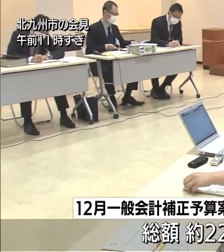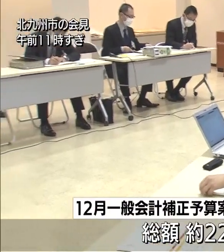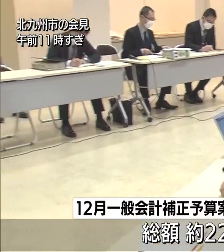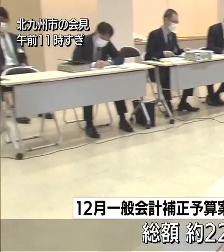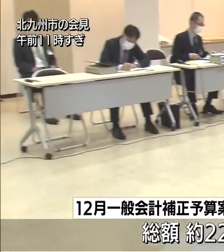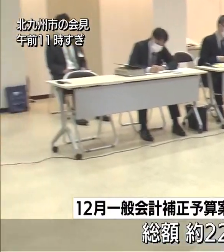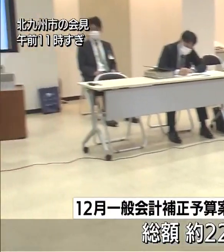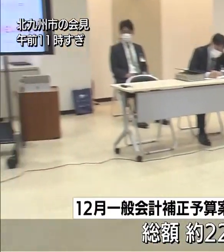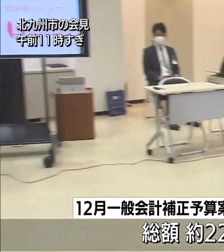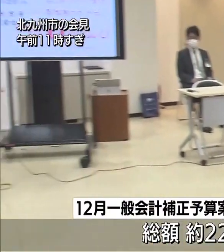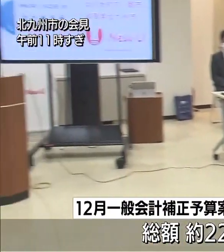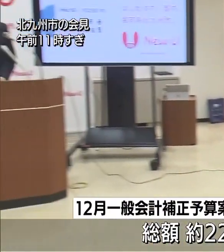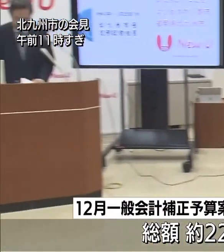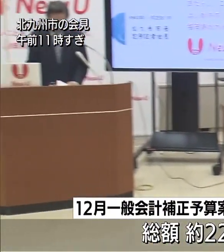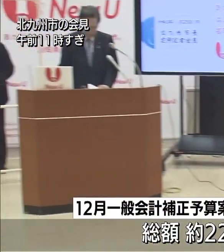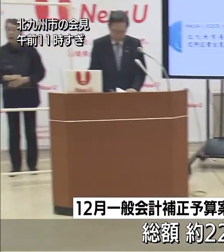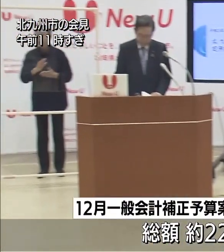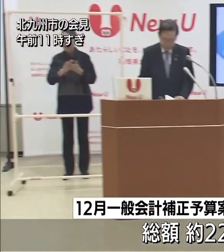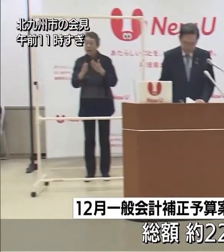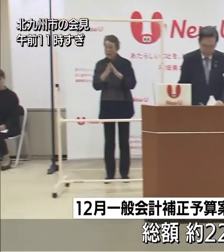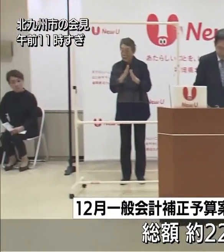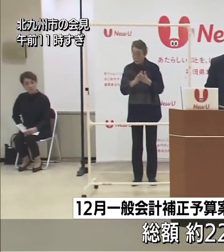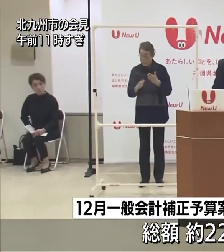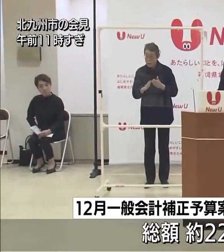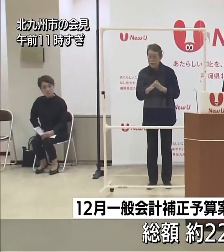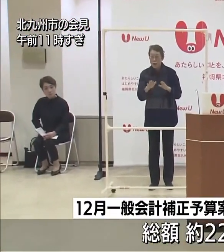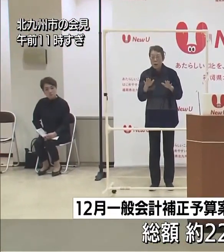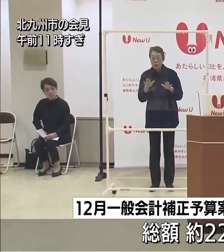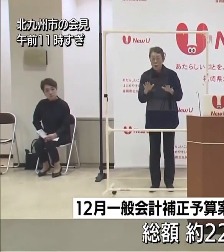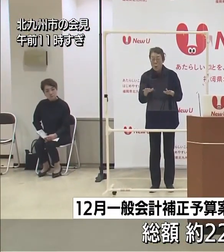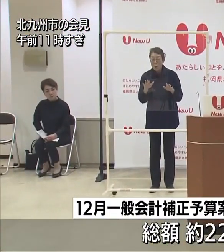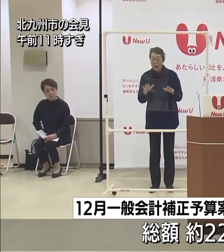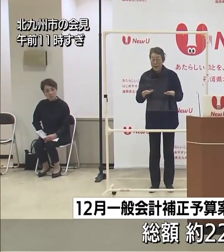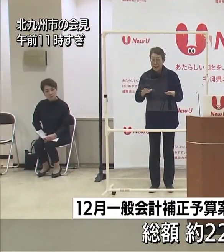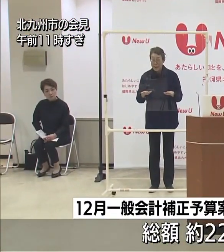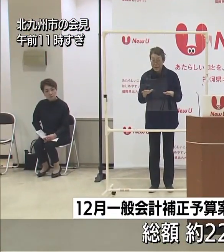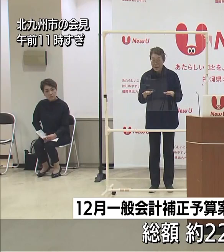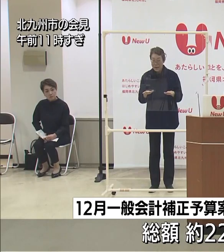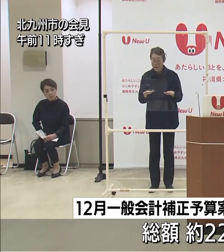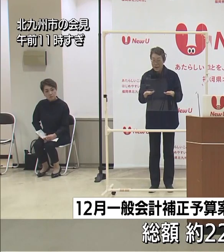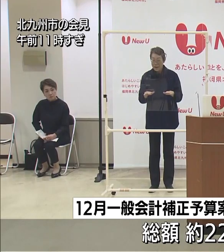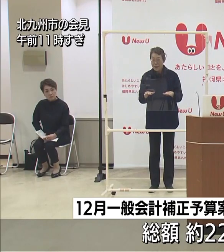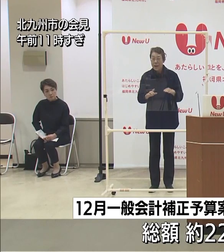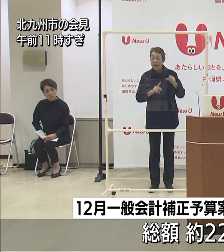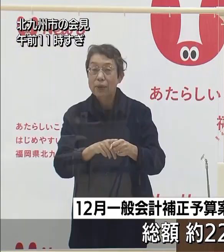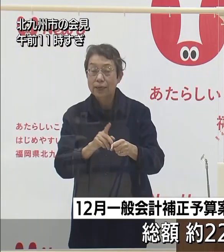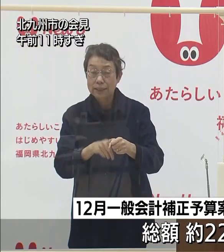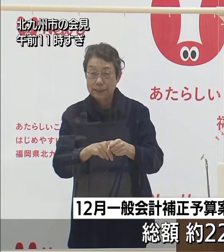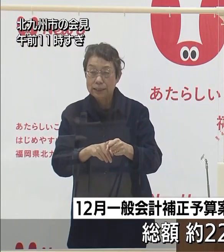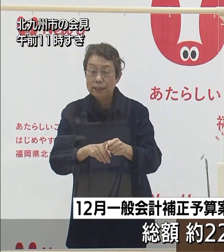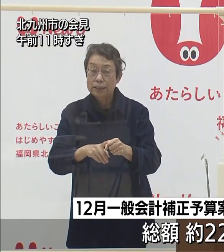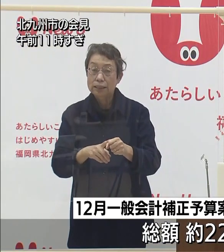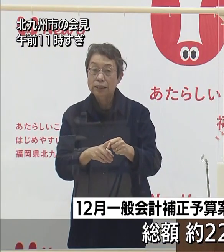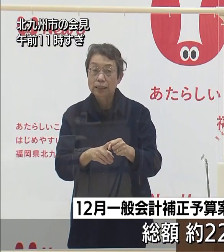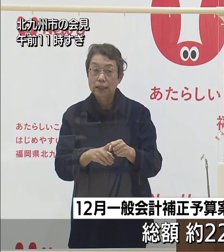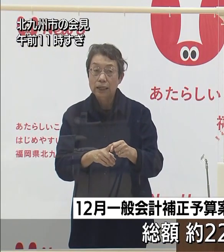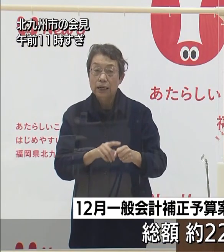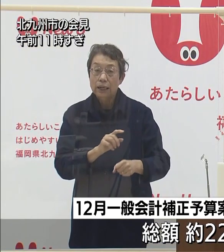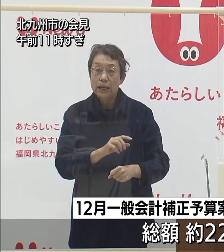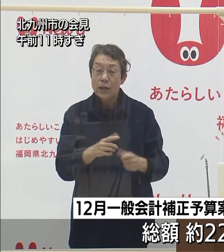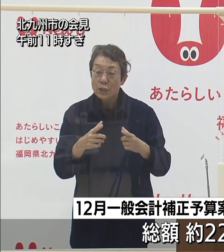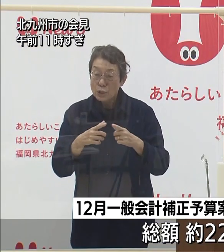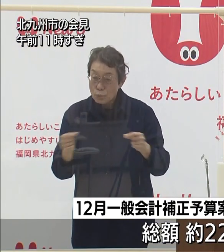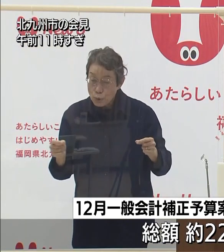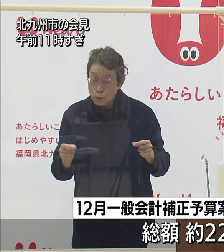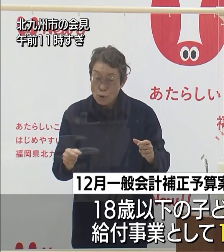北九州市の12月一般会計補正予算案は総額およそ221億8000万円